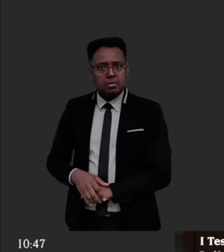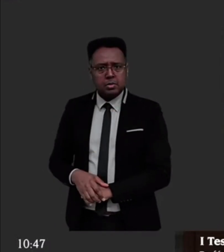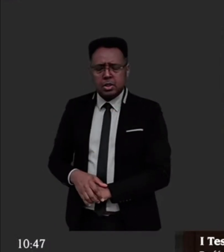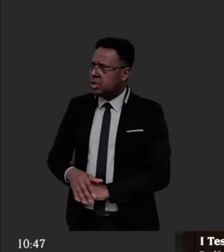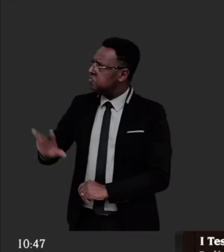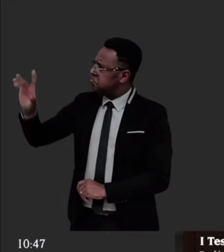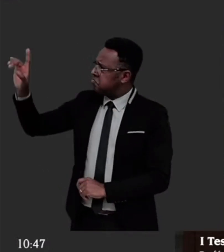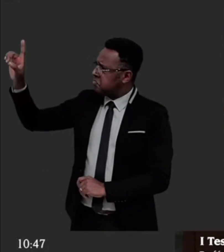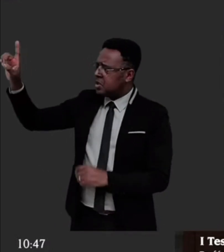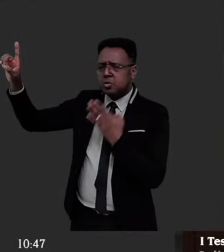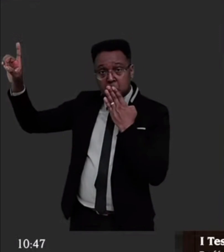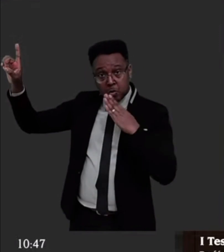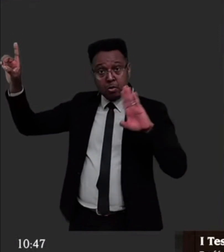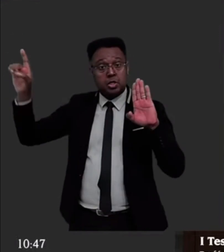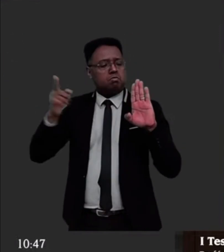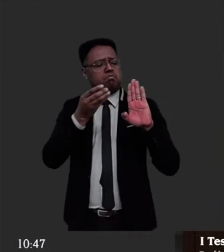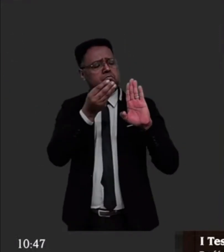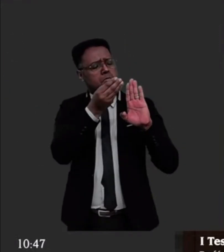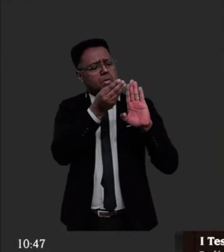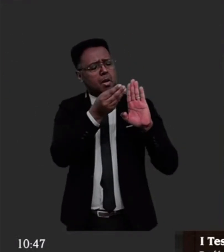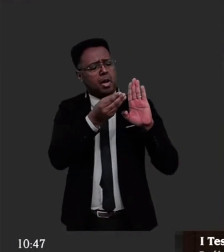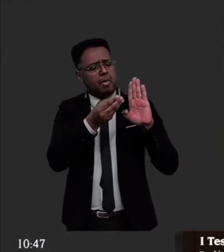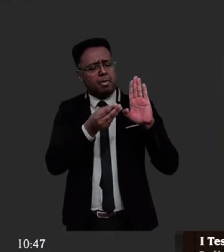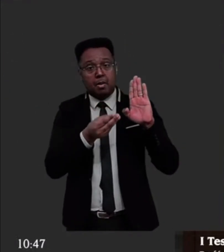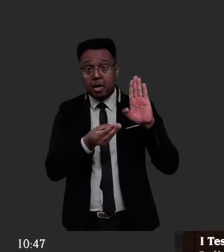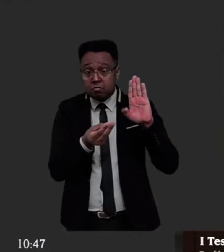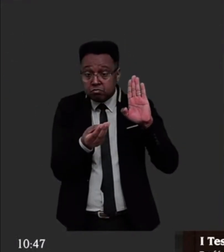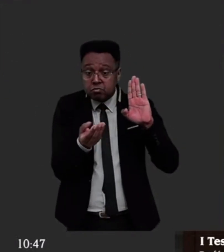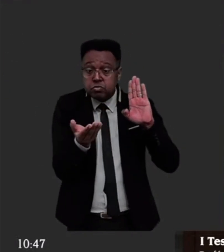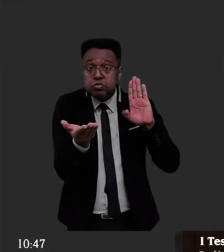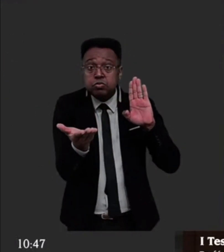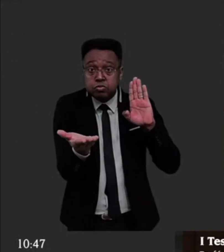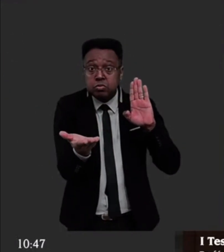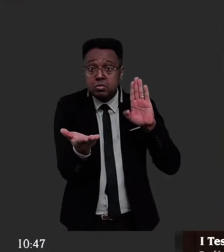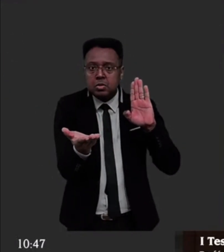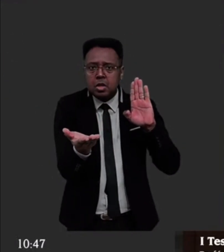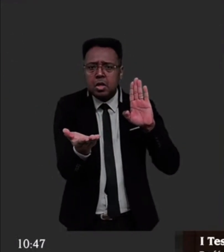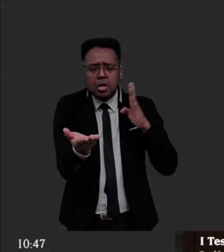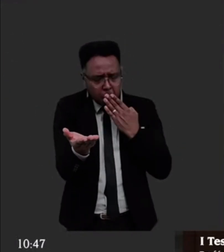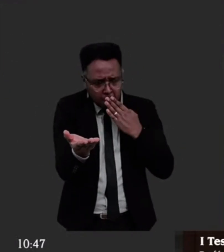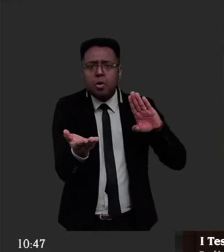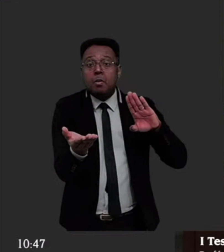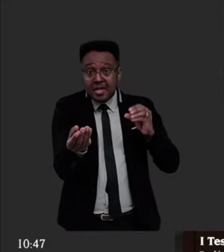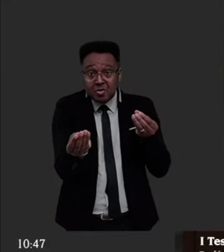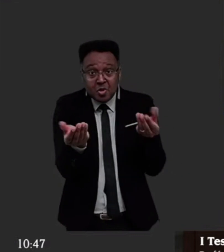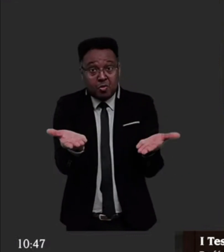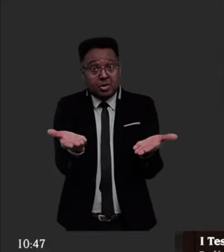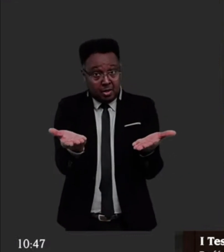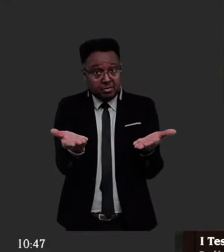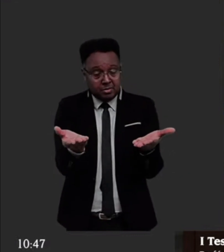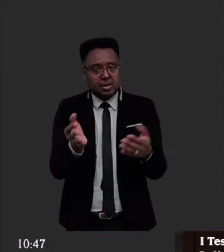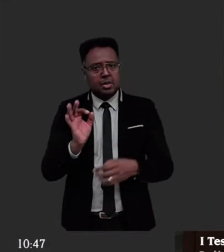cumprir com o seu dever. Porque ele deu, concedeu um bem do seu valor, enfim, de sua